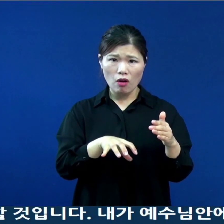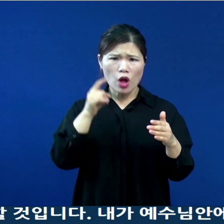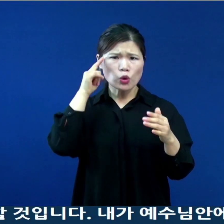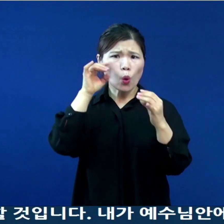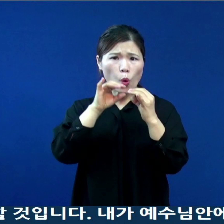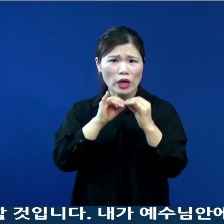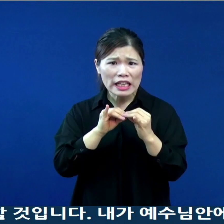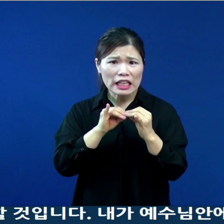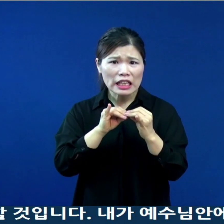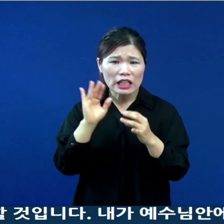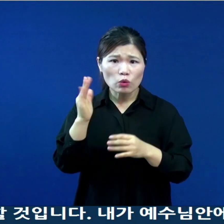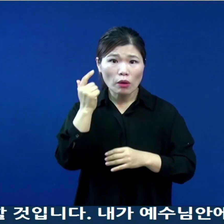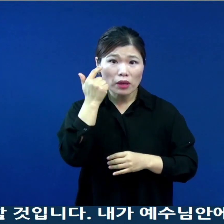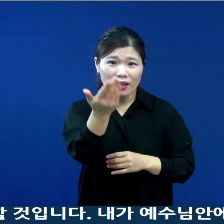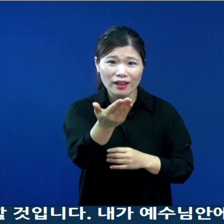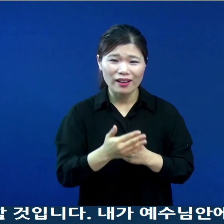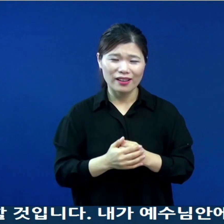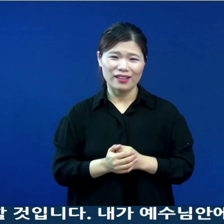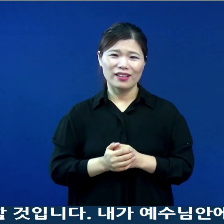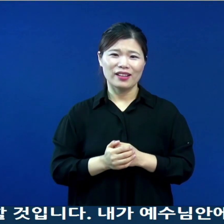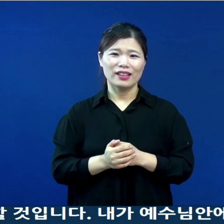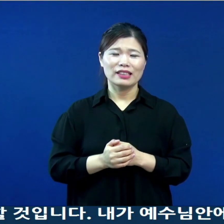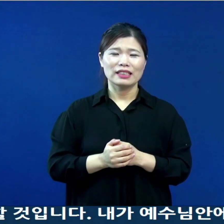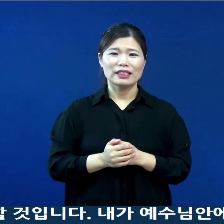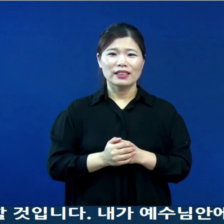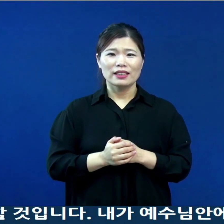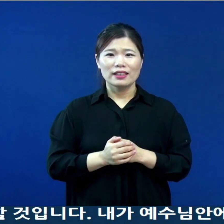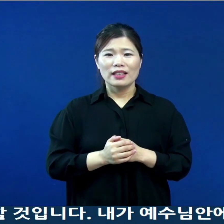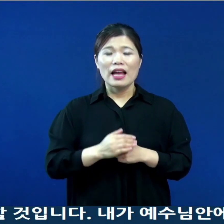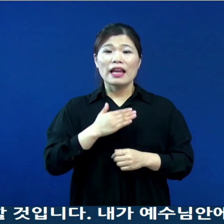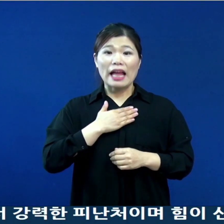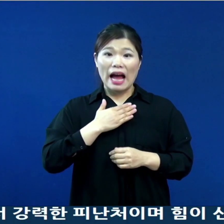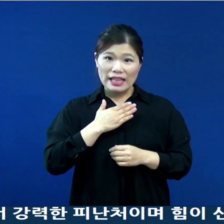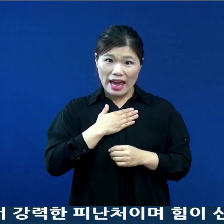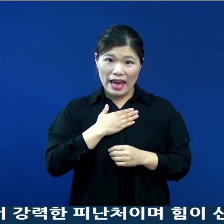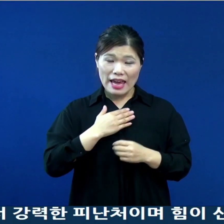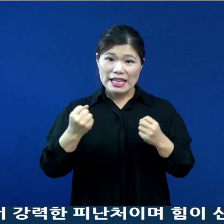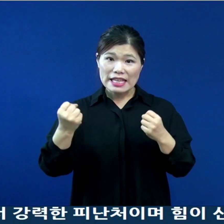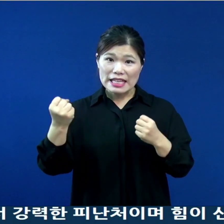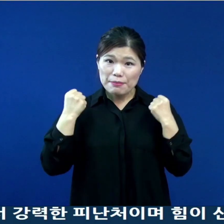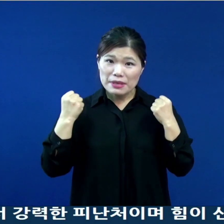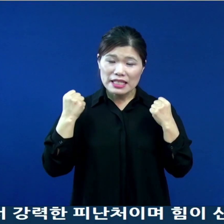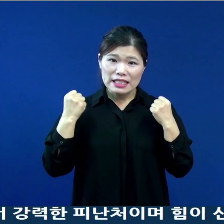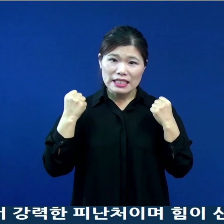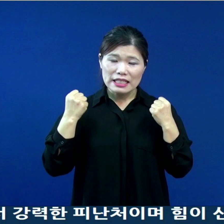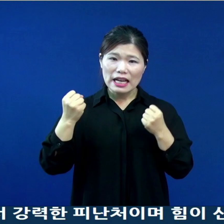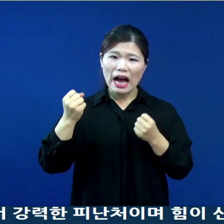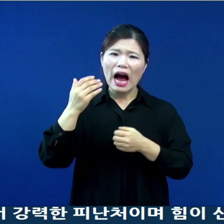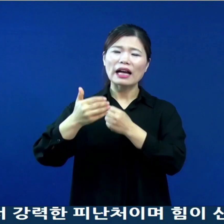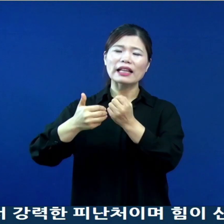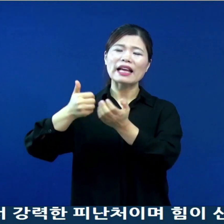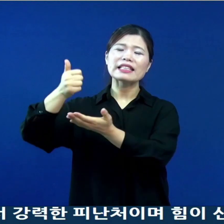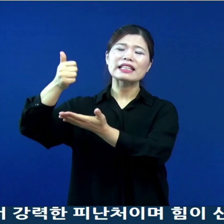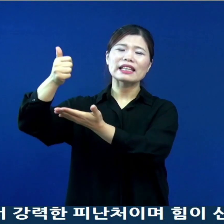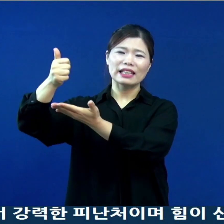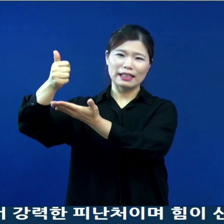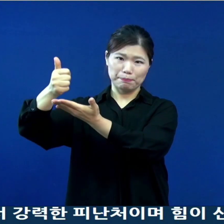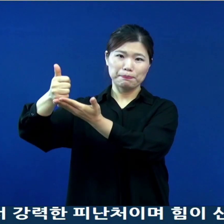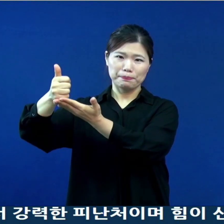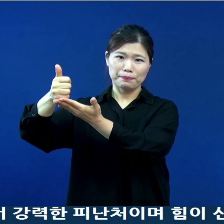동의되어지는 경험이 되십니까? 그러니까 나의 힘이신 하나님,